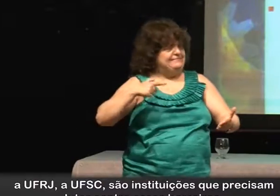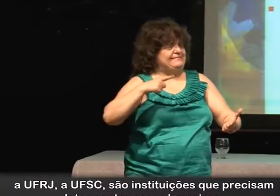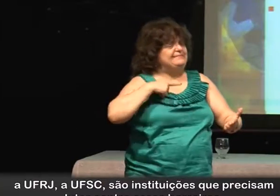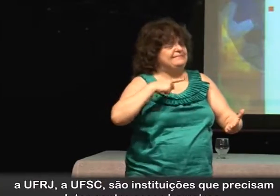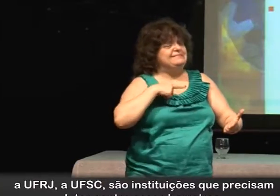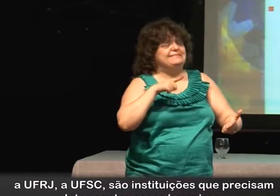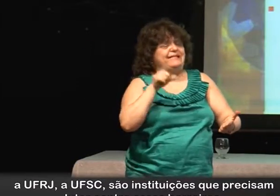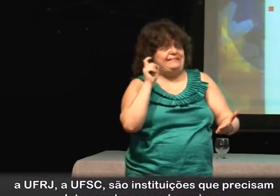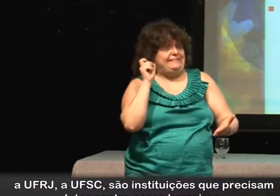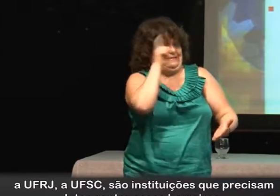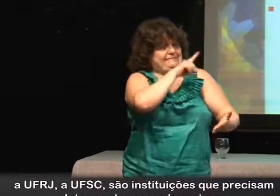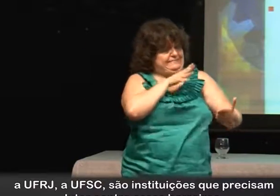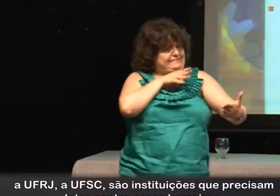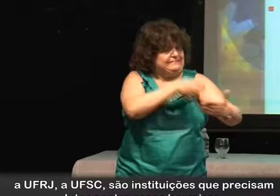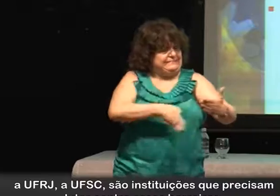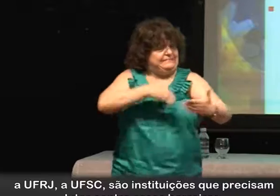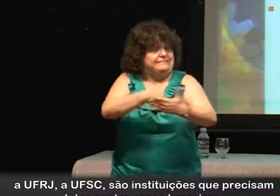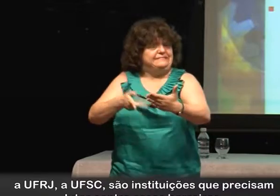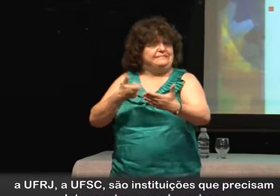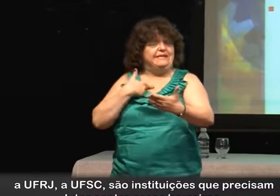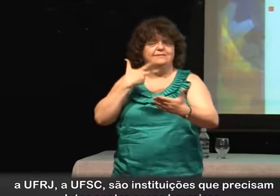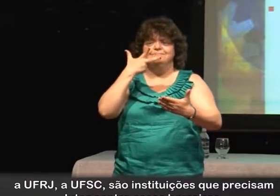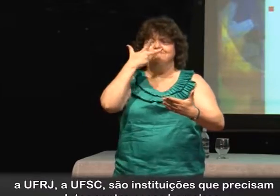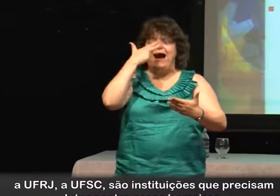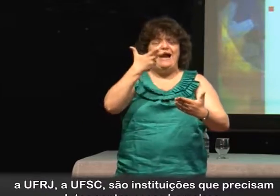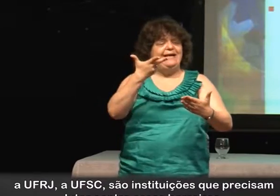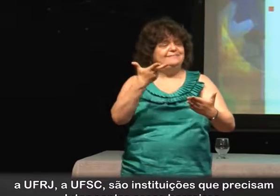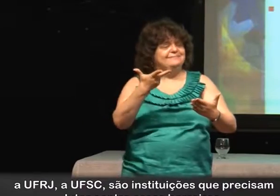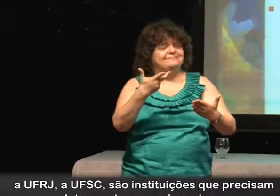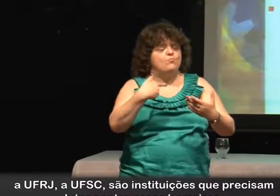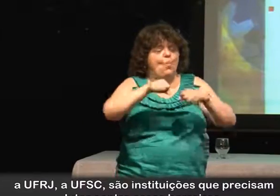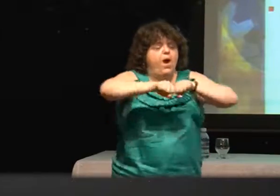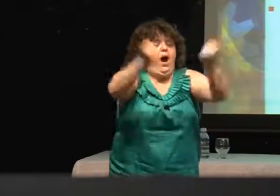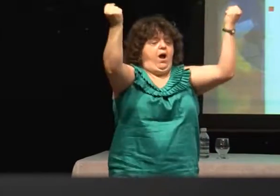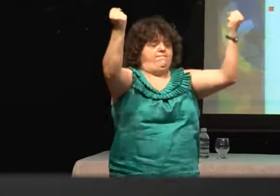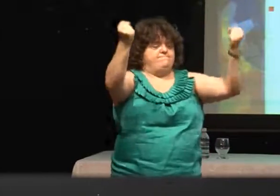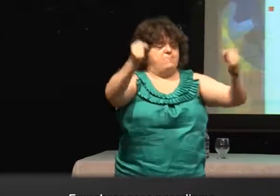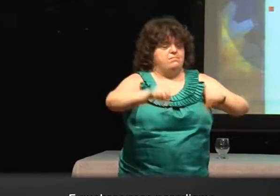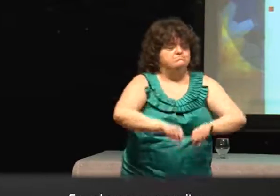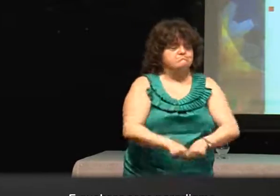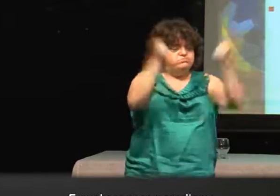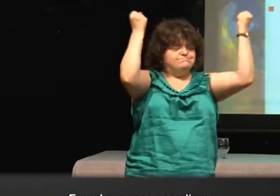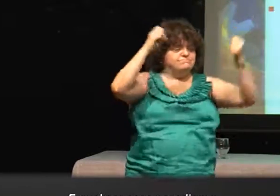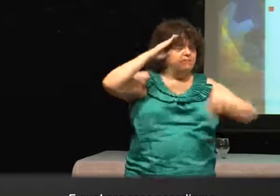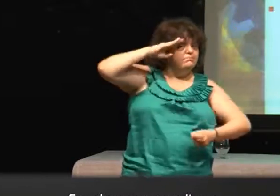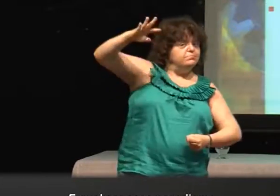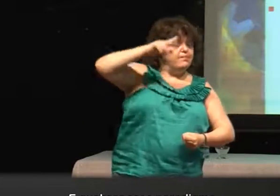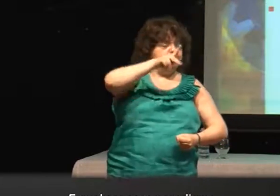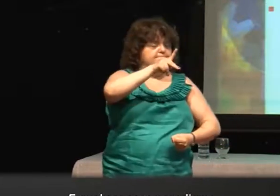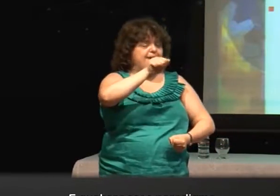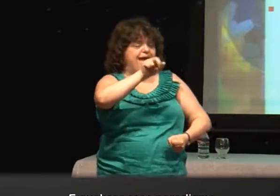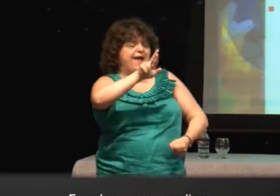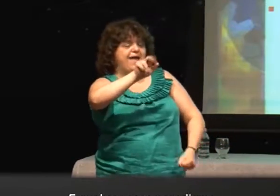são instituições que precisam lutar contra essa barreira e quebrar essas